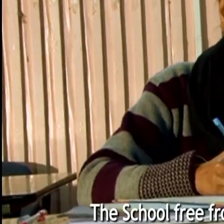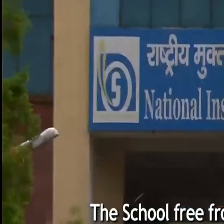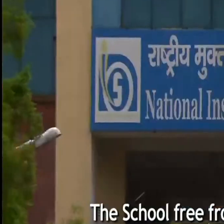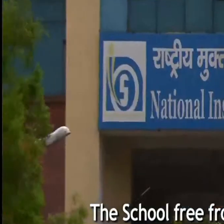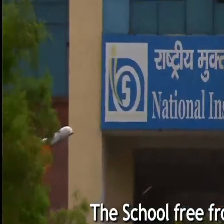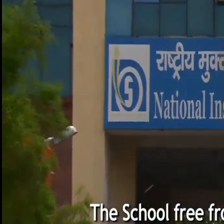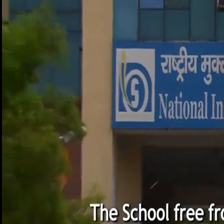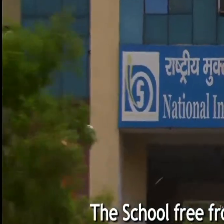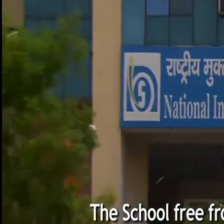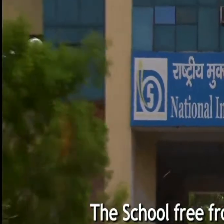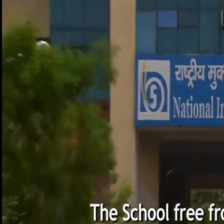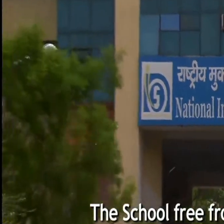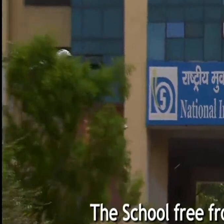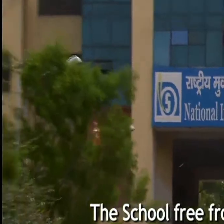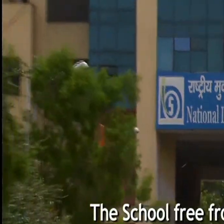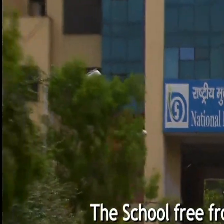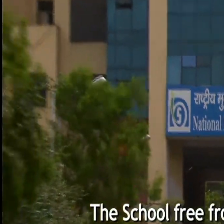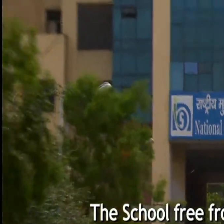विद्यालय जो मुक्त हो।